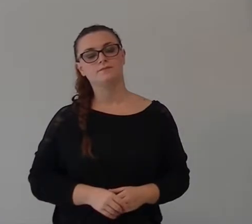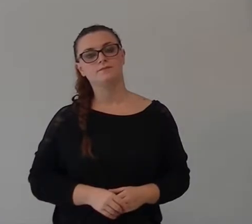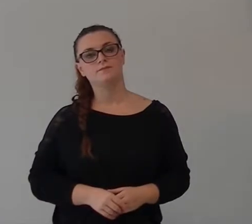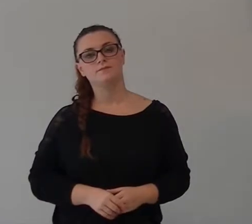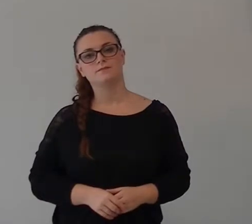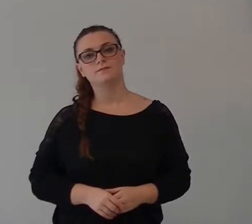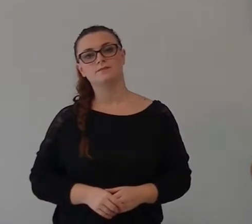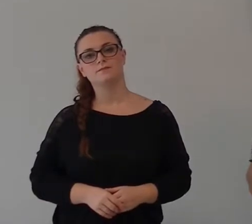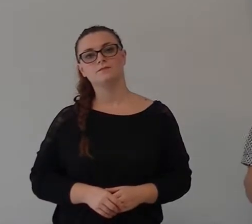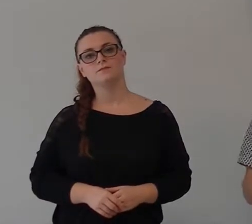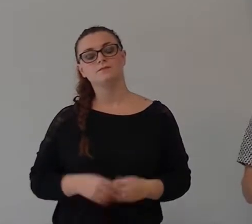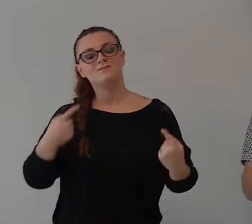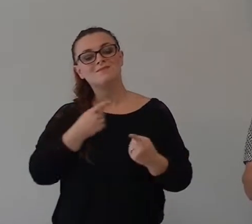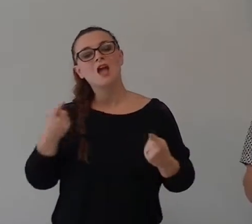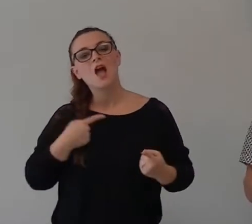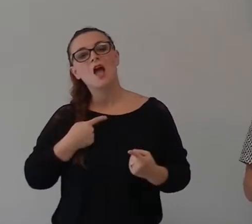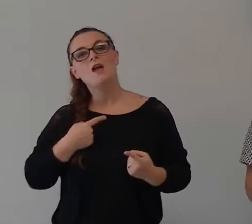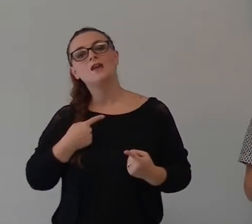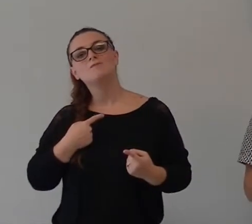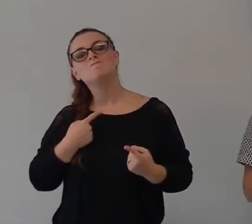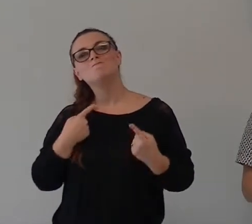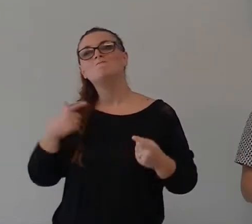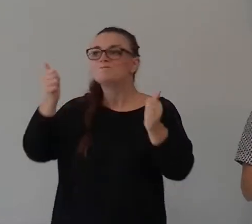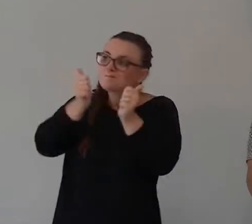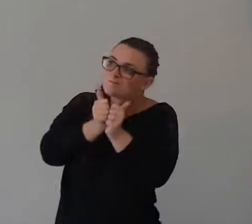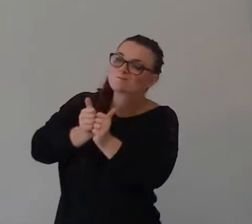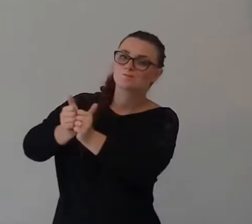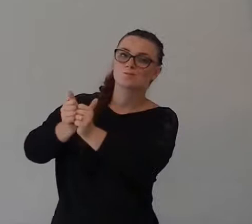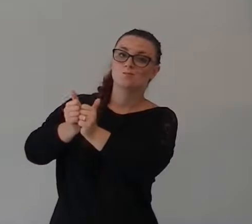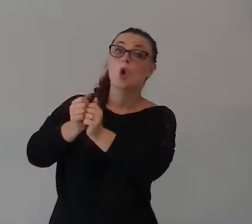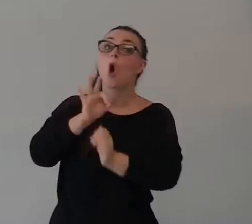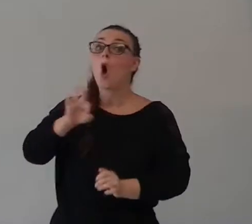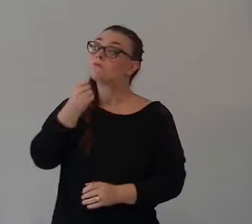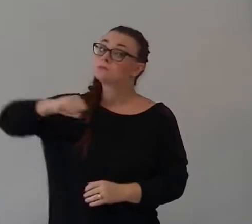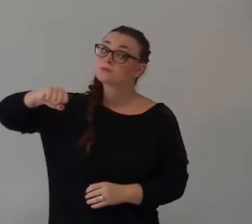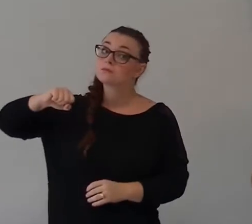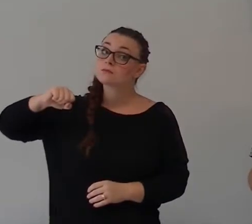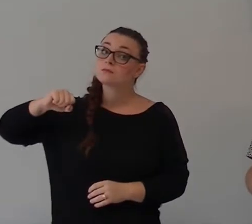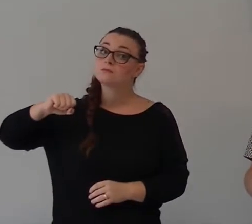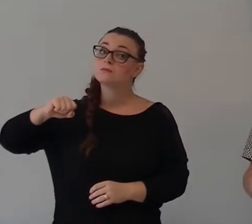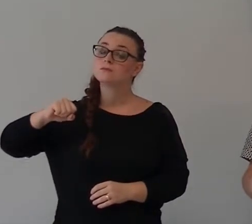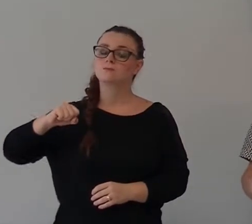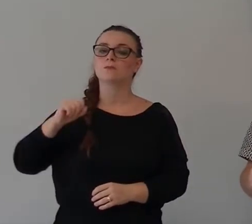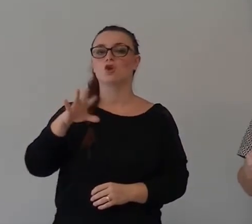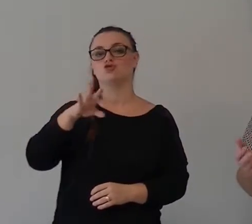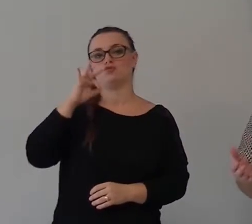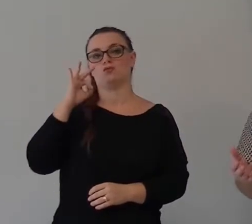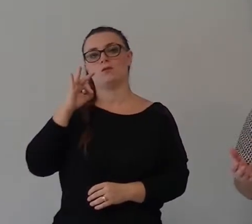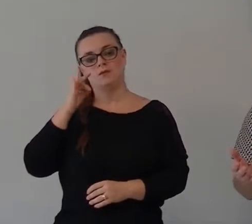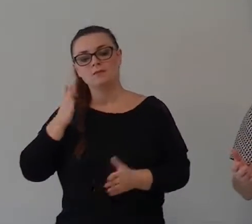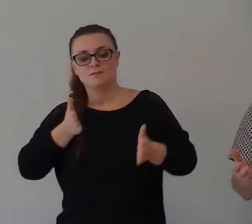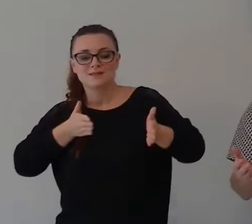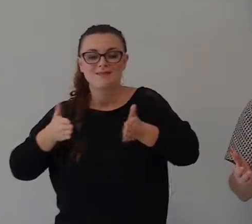Stai obbedendo ai comandamenti di Dio e stare dalla parte giusta della strada,